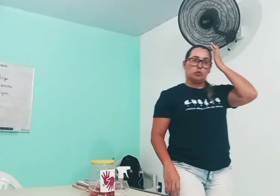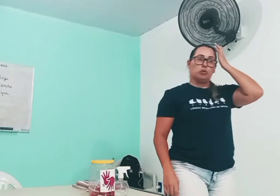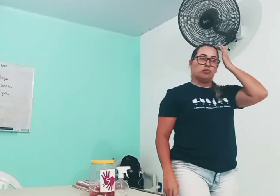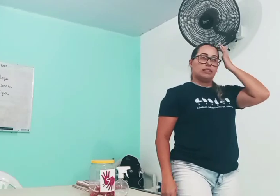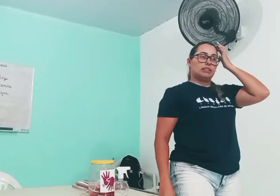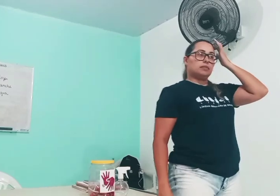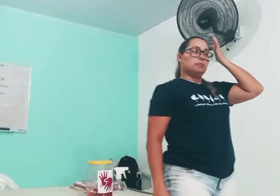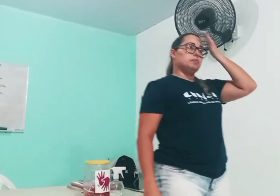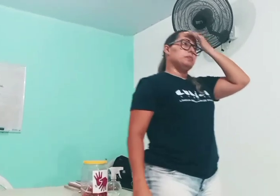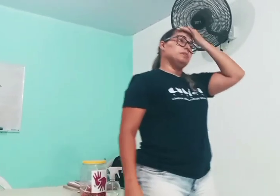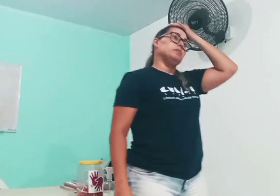Dúvidas?